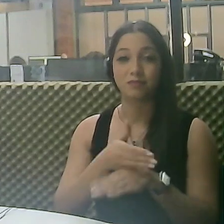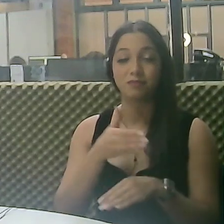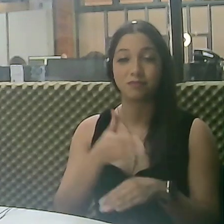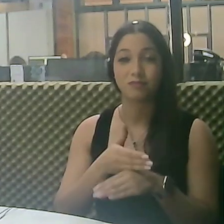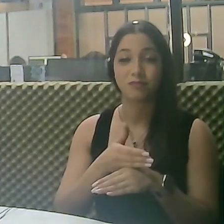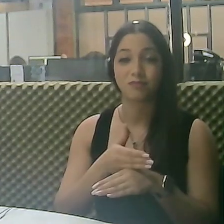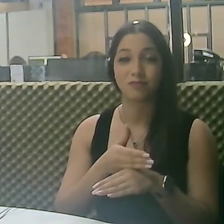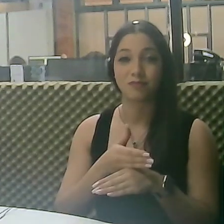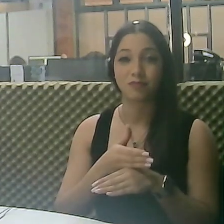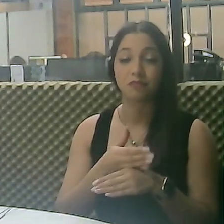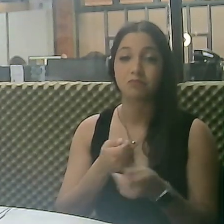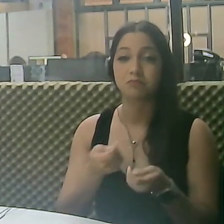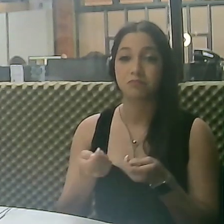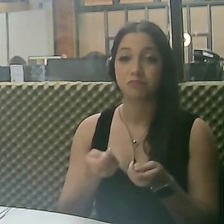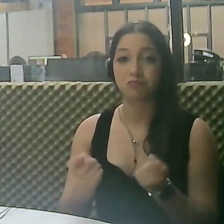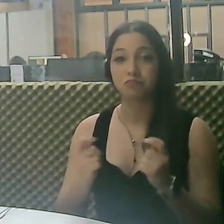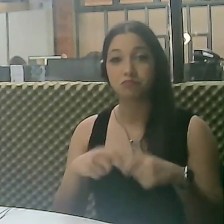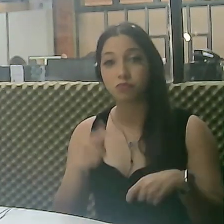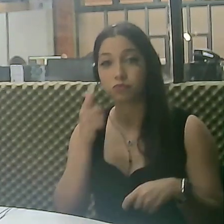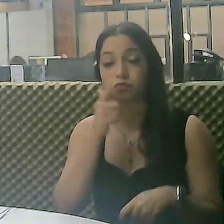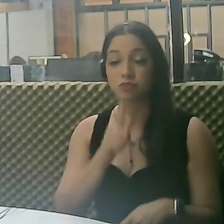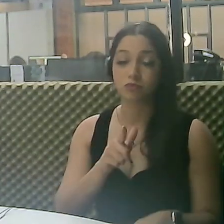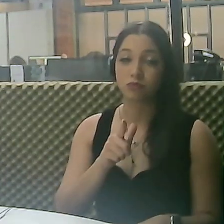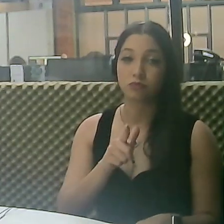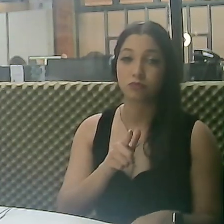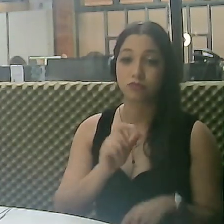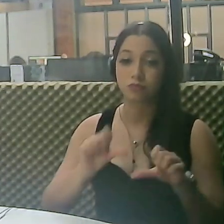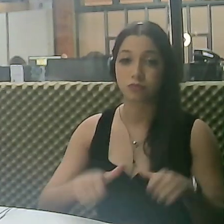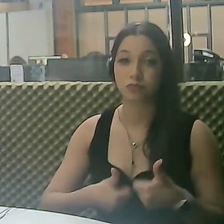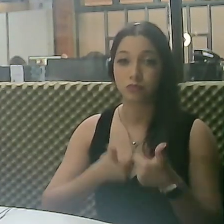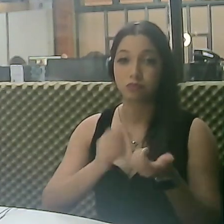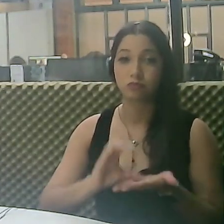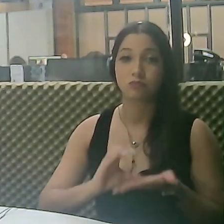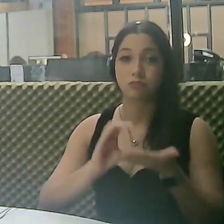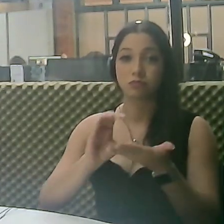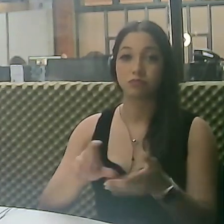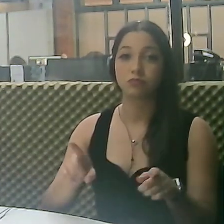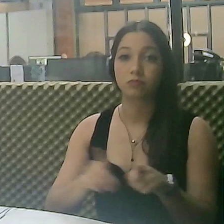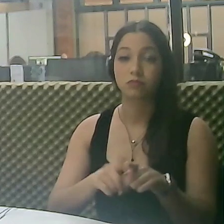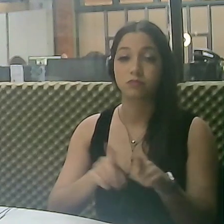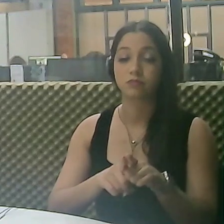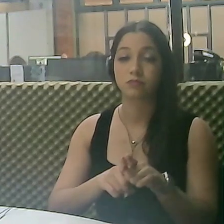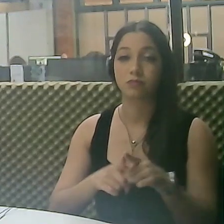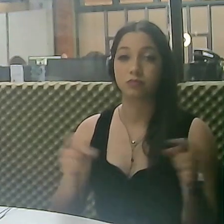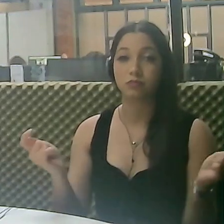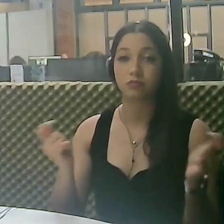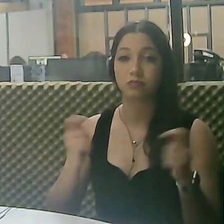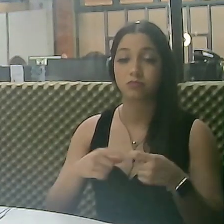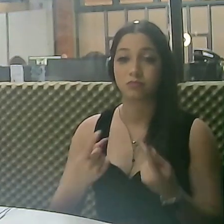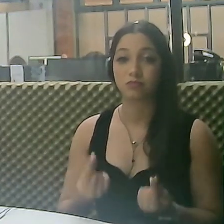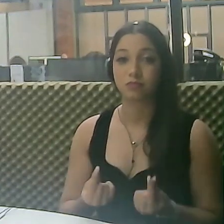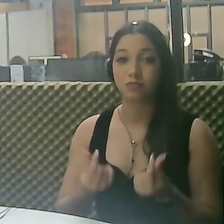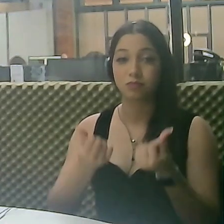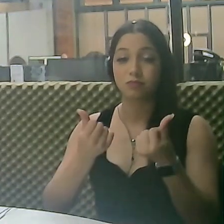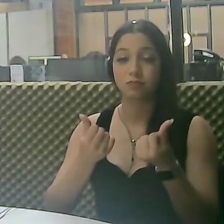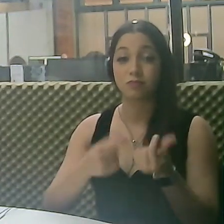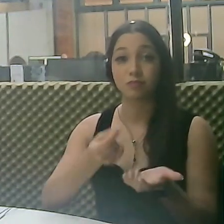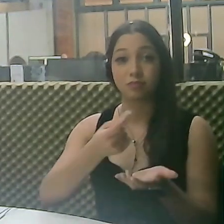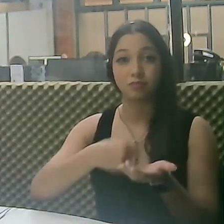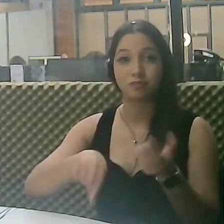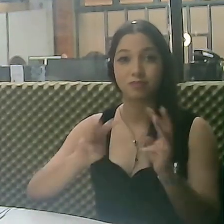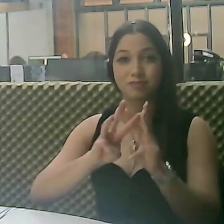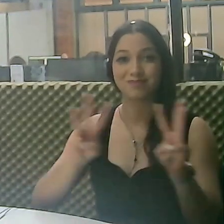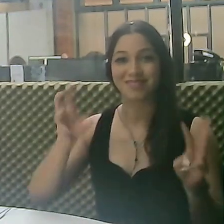que estarão passíveis de negociação para você recuperar o crédito e restabelecer a sua capacidade financeira. Inscreva-se